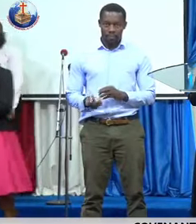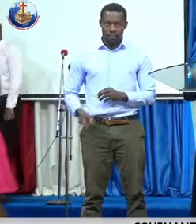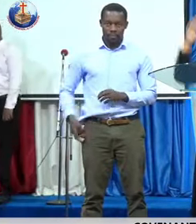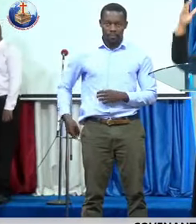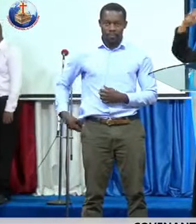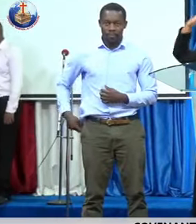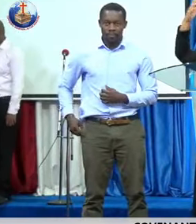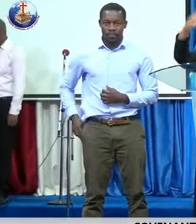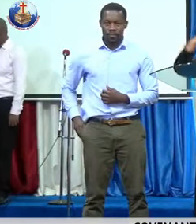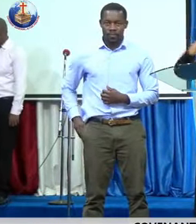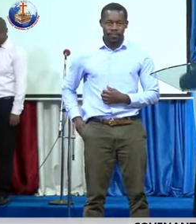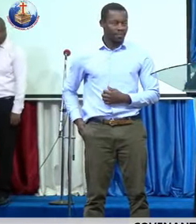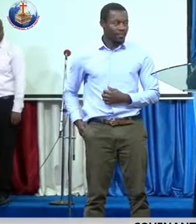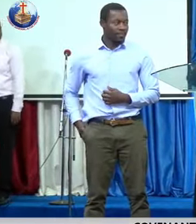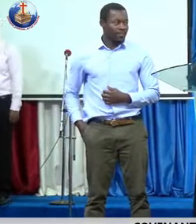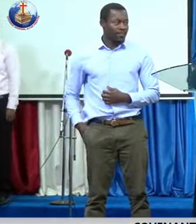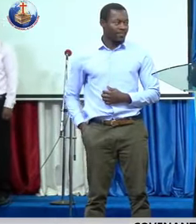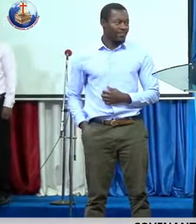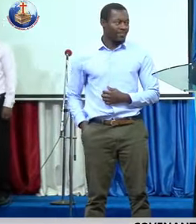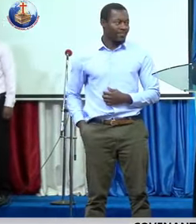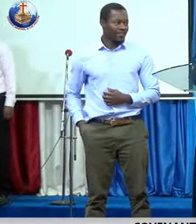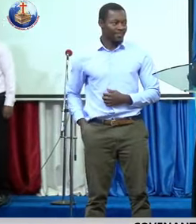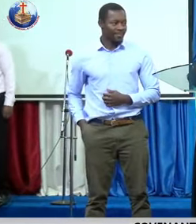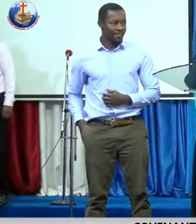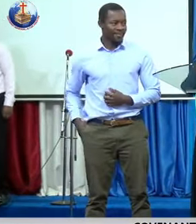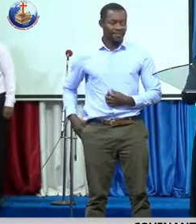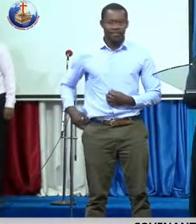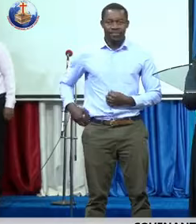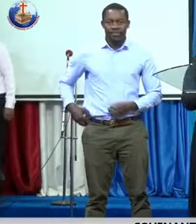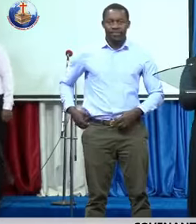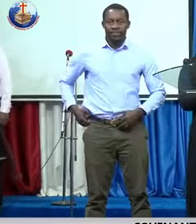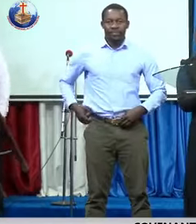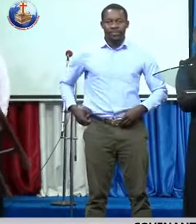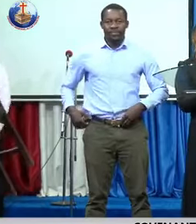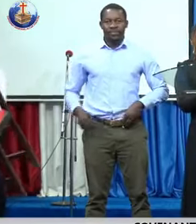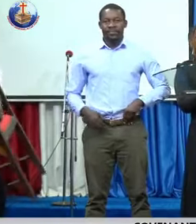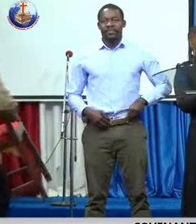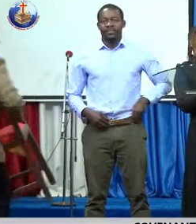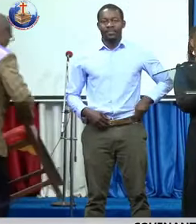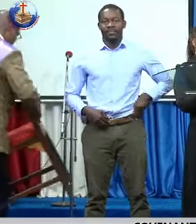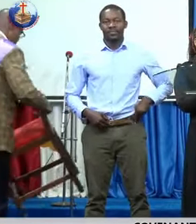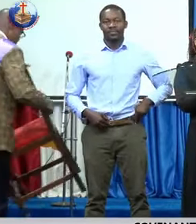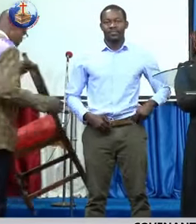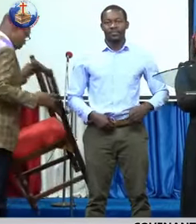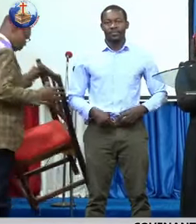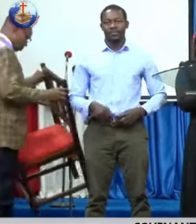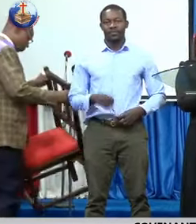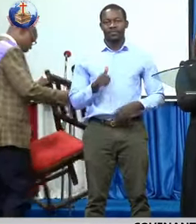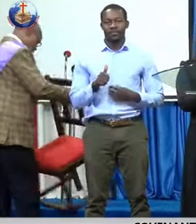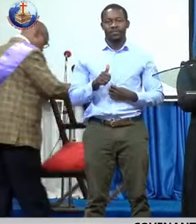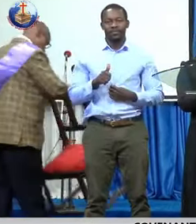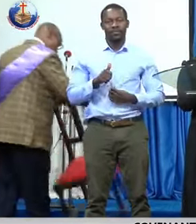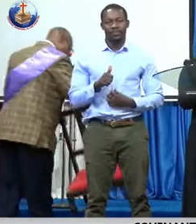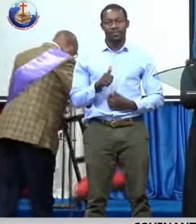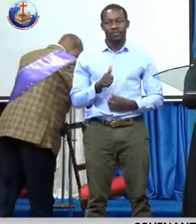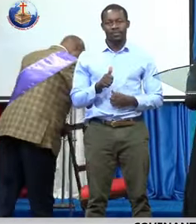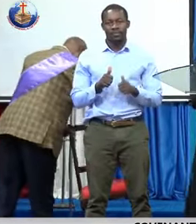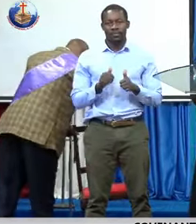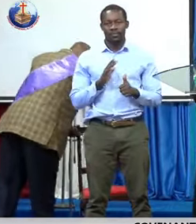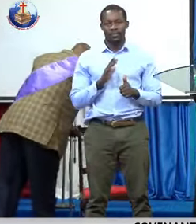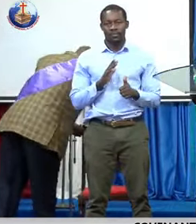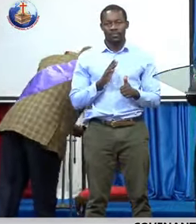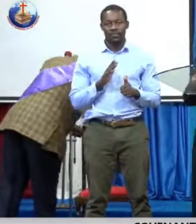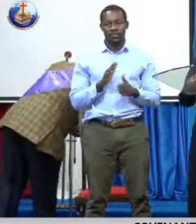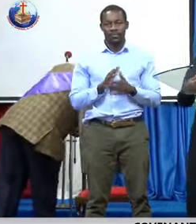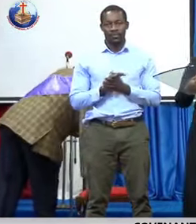I like talking with my hands a lot, so you will allow me use this. Ninapenda kuongea nikiwa mikono yangu iko huru na kutumia mikono